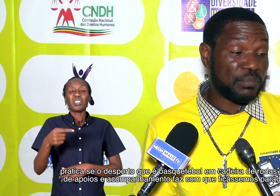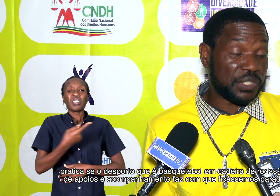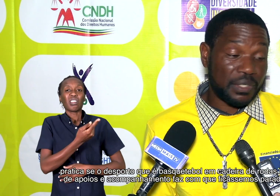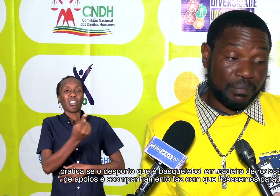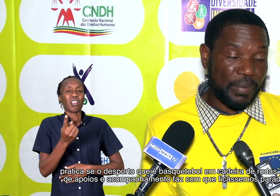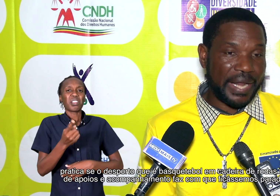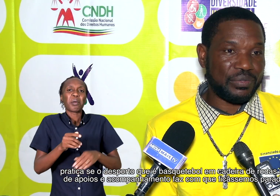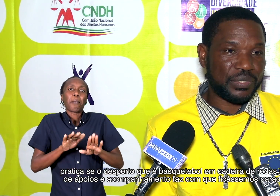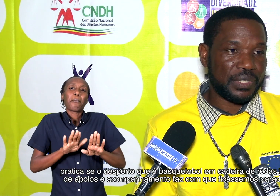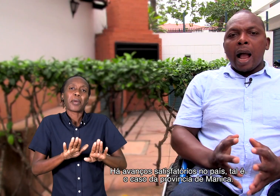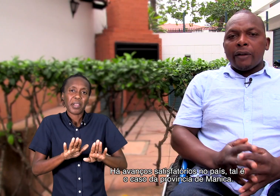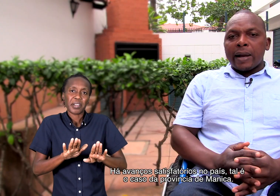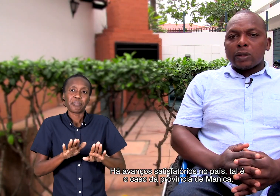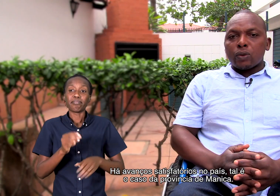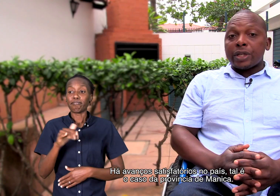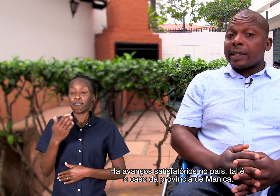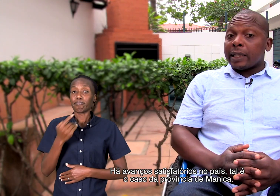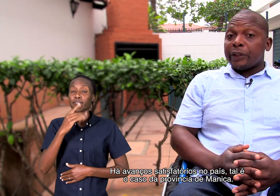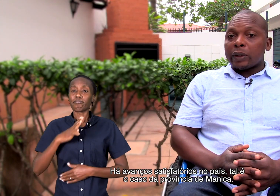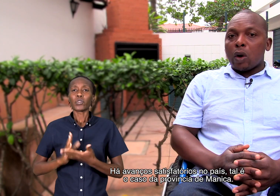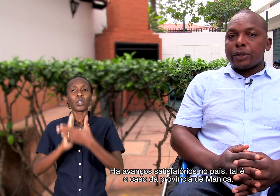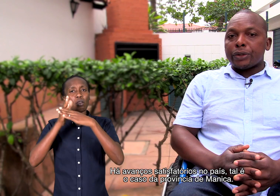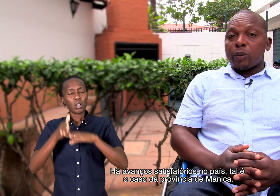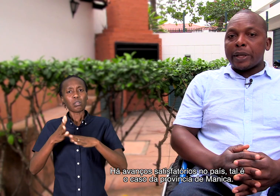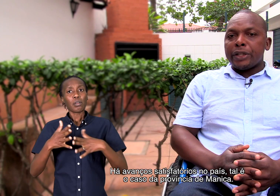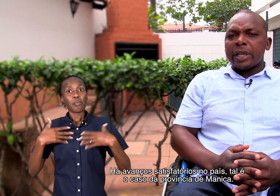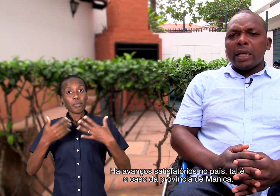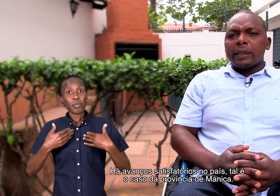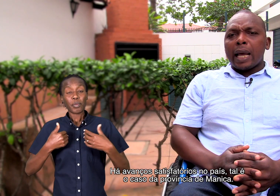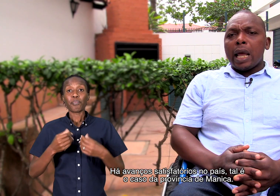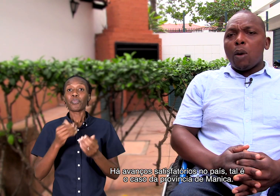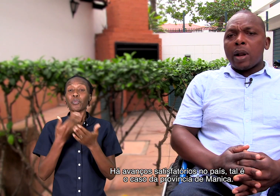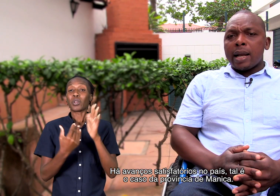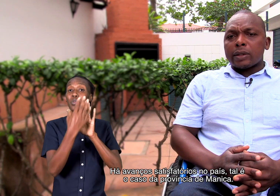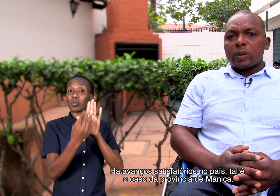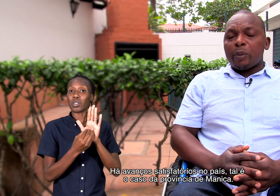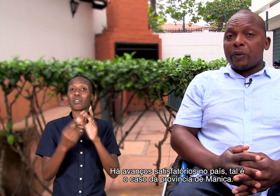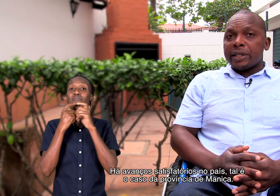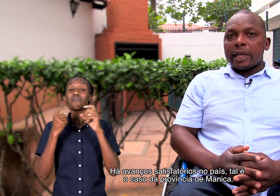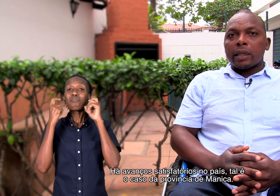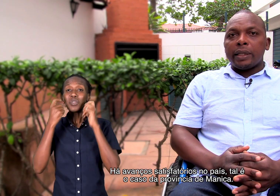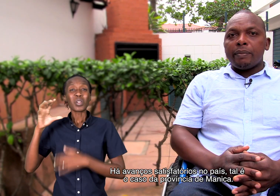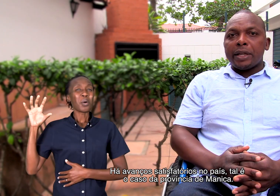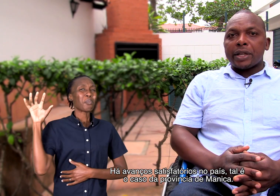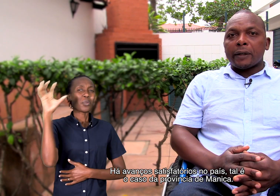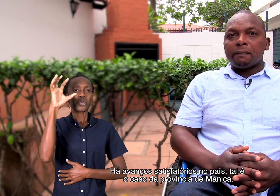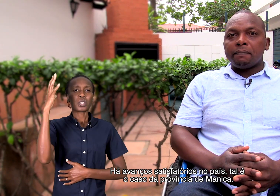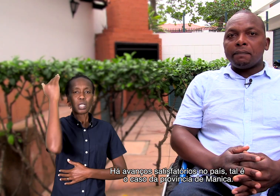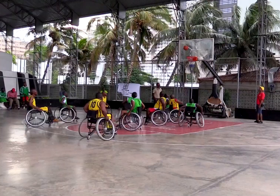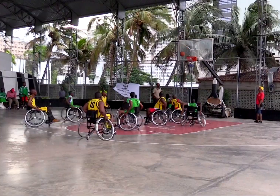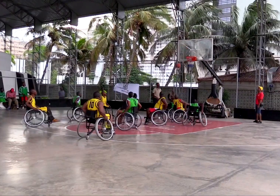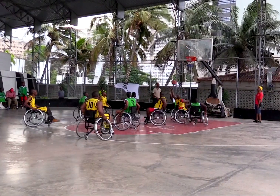que ficamos parados. Há avanços satisfatórios no país, tal é o caso da província de